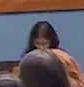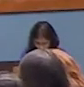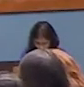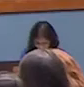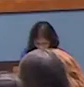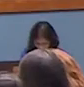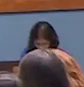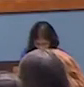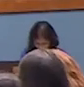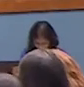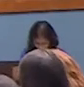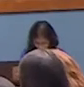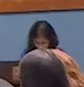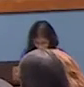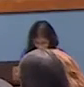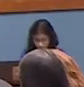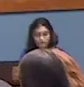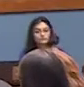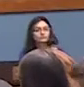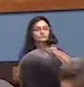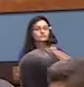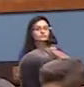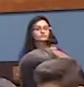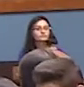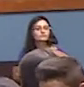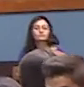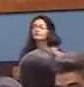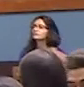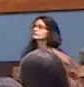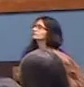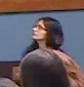interesante, pero ¿cómo ustedes lo están trabajando